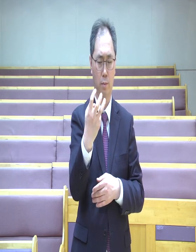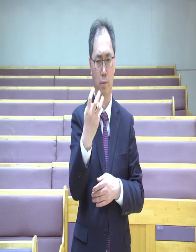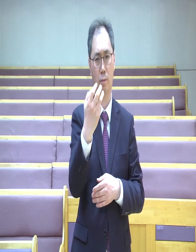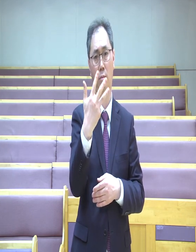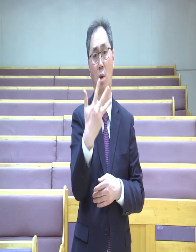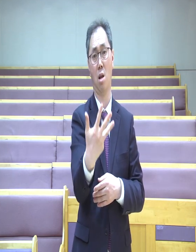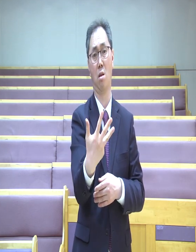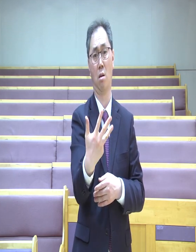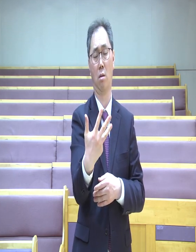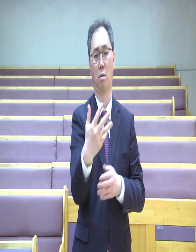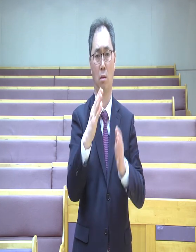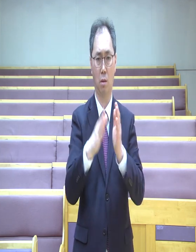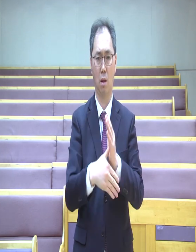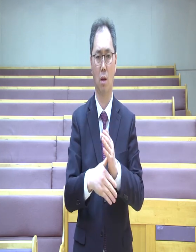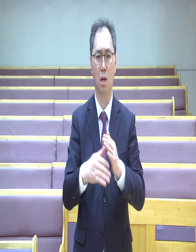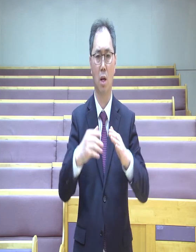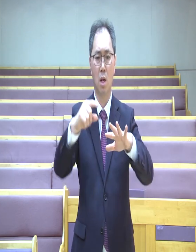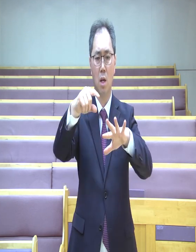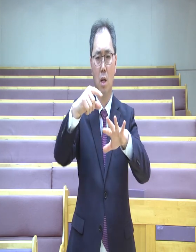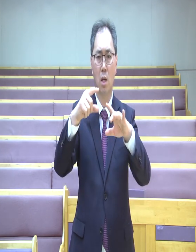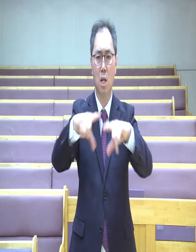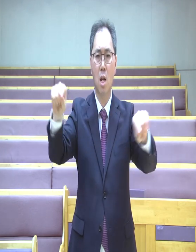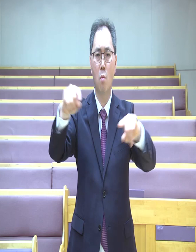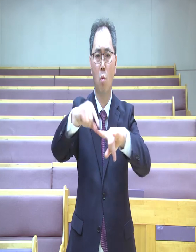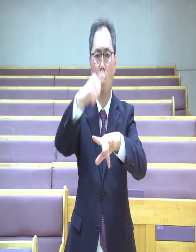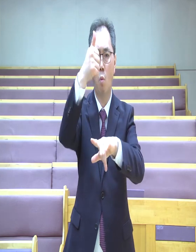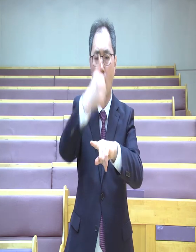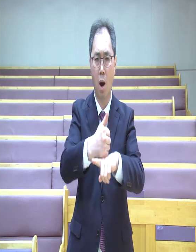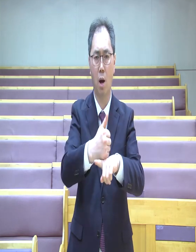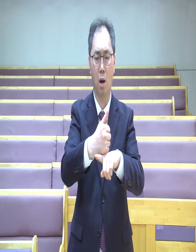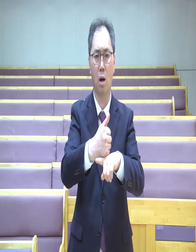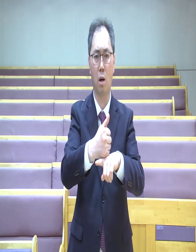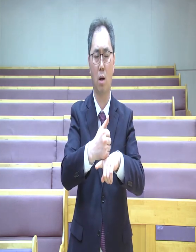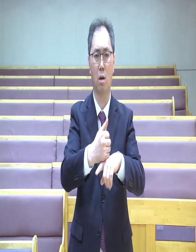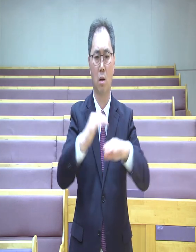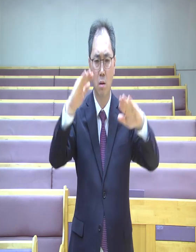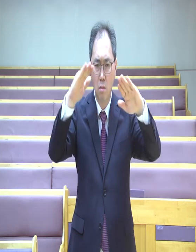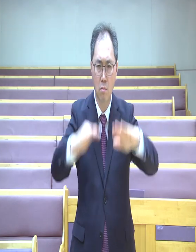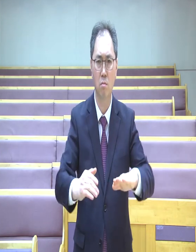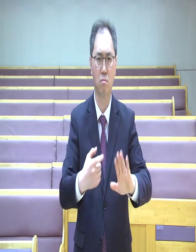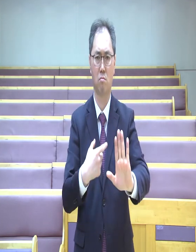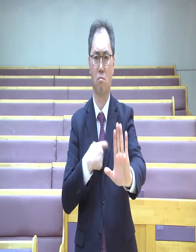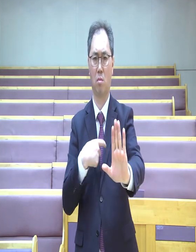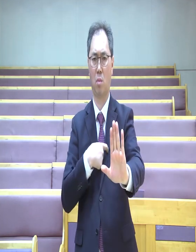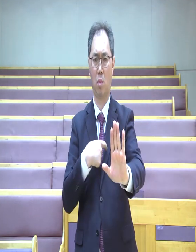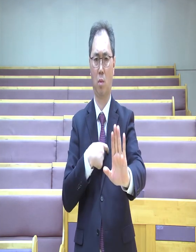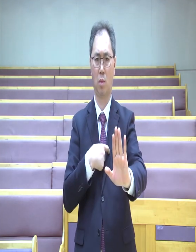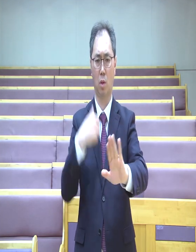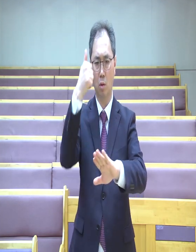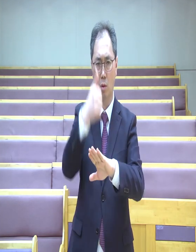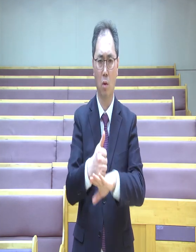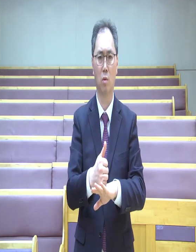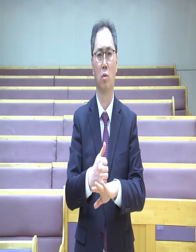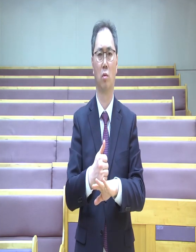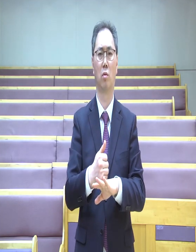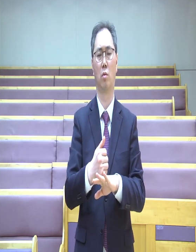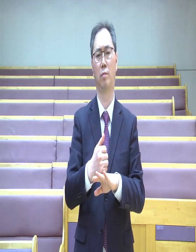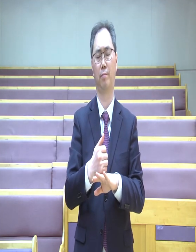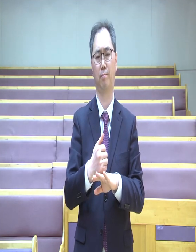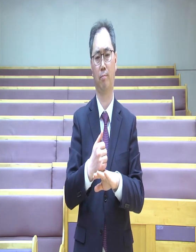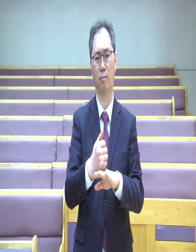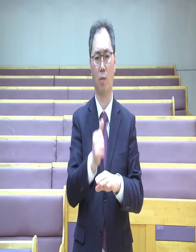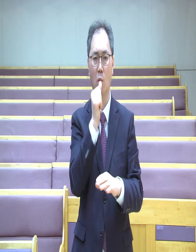황실 불경죄 치안유지법 위반 죄목으로 10년형을 언도받고 평양 형무소에